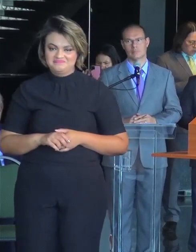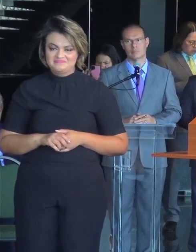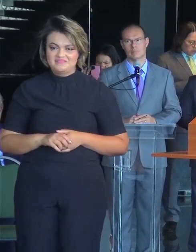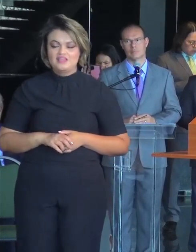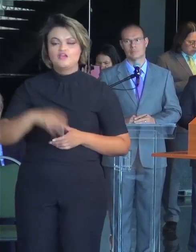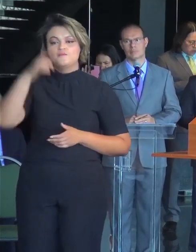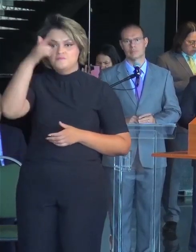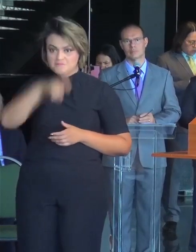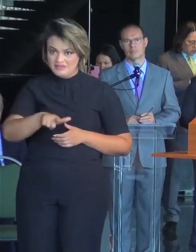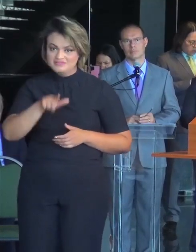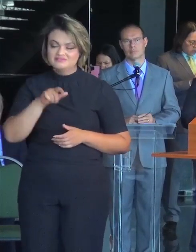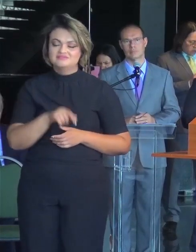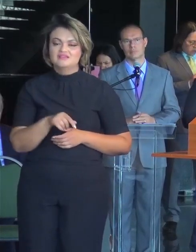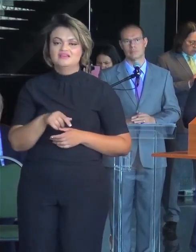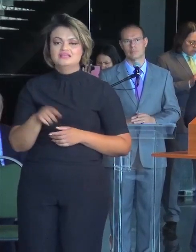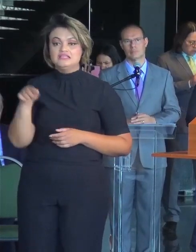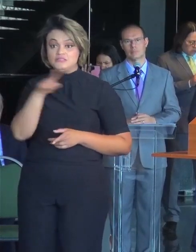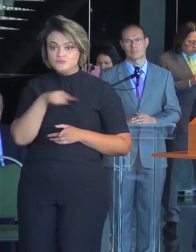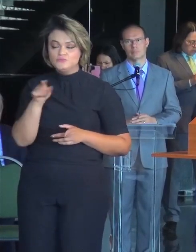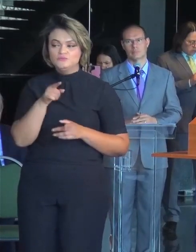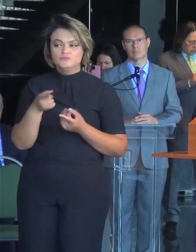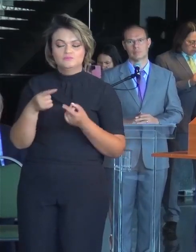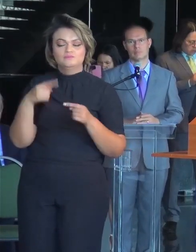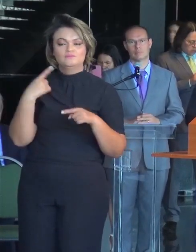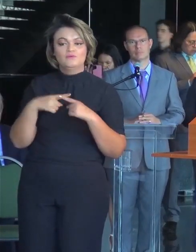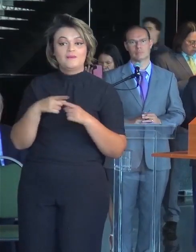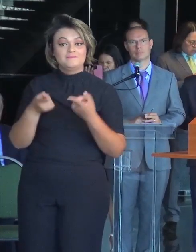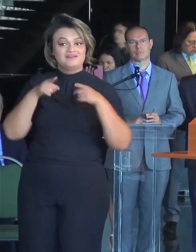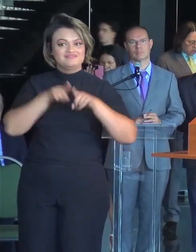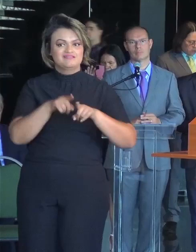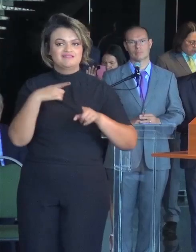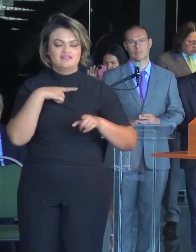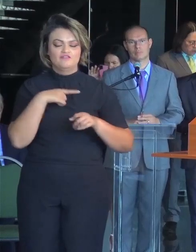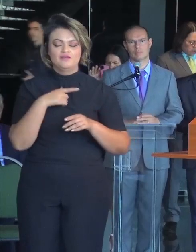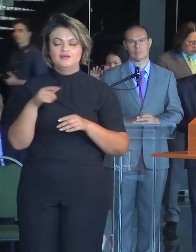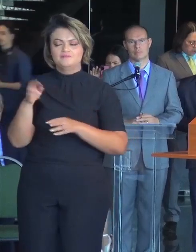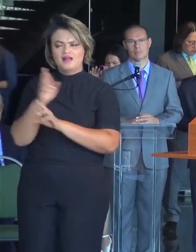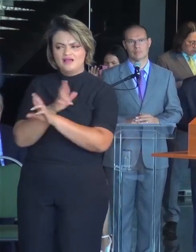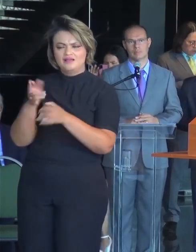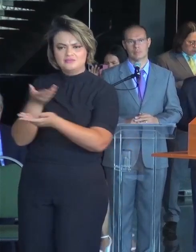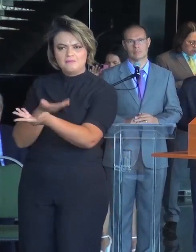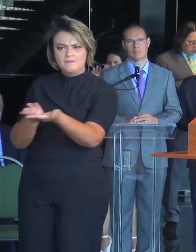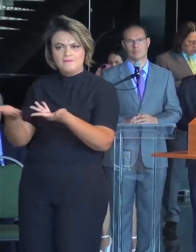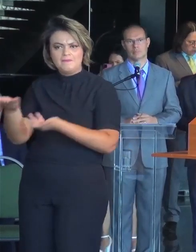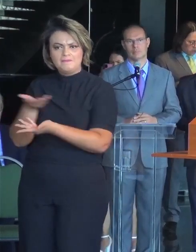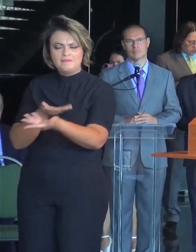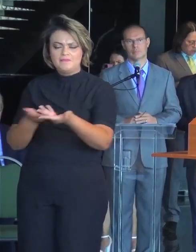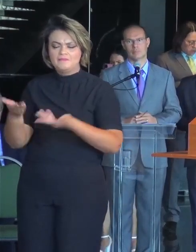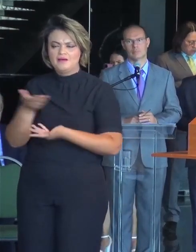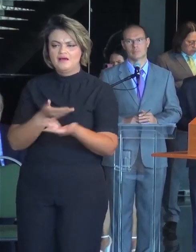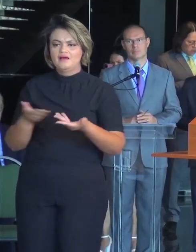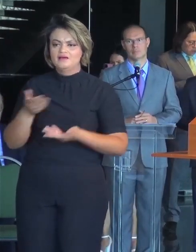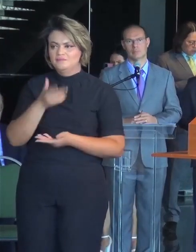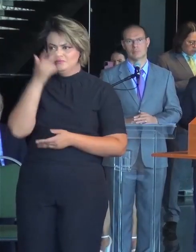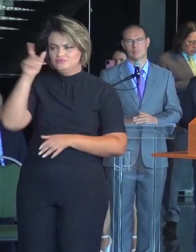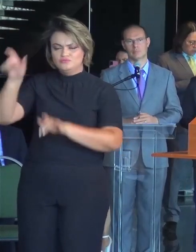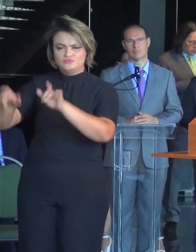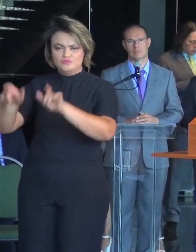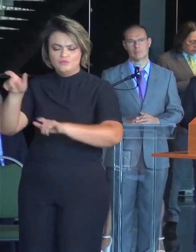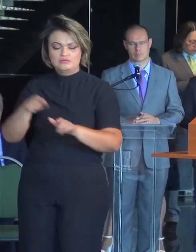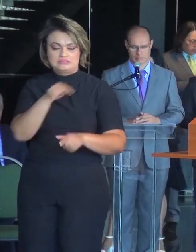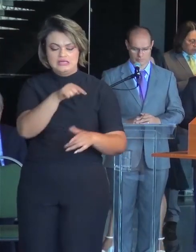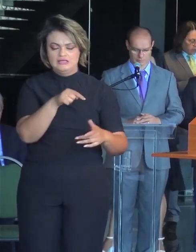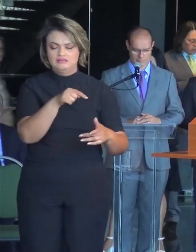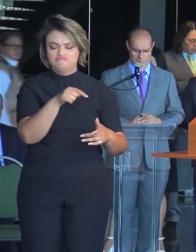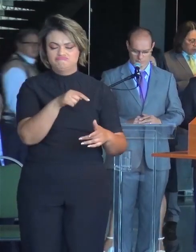destas publicações, como fruto da nossa parceria para aperfeiçoar as relações de consumo entre consumidores e prestadores